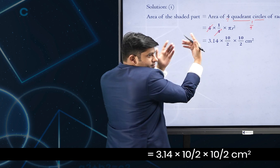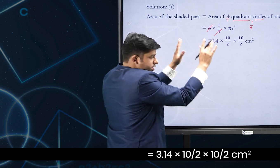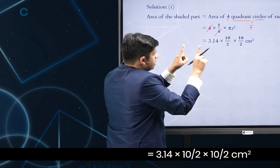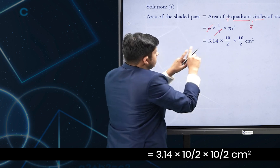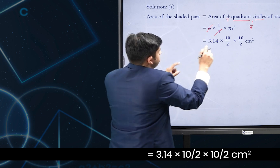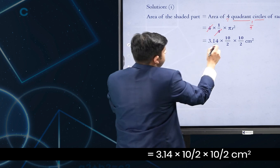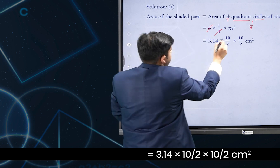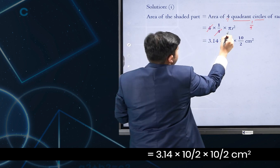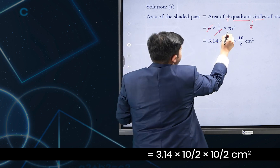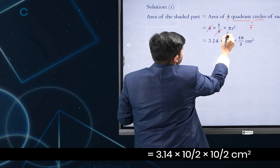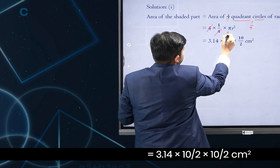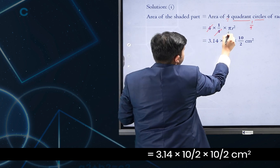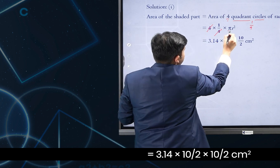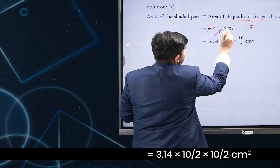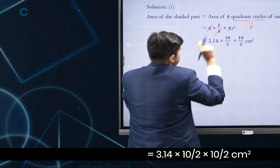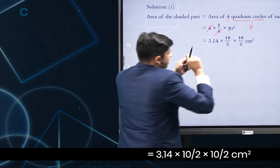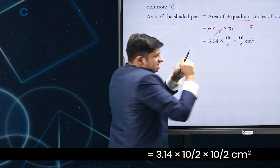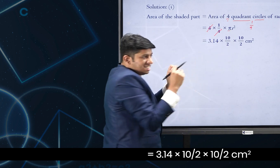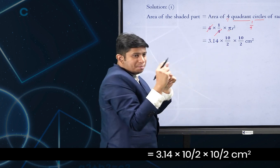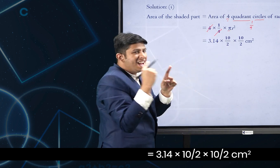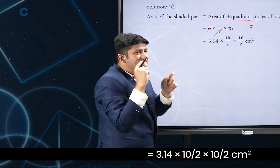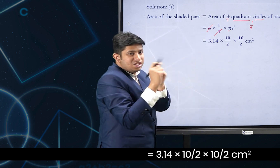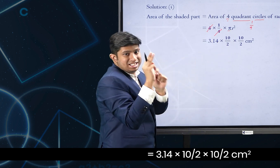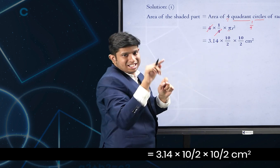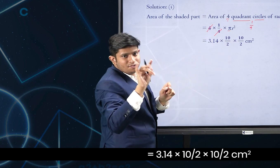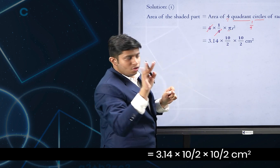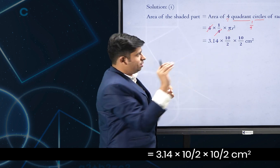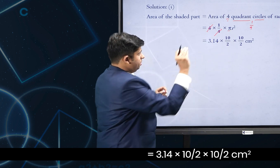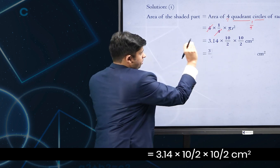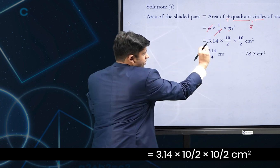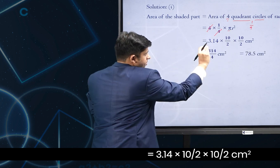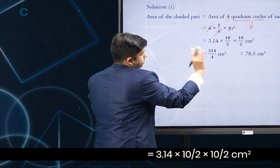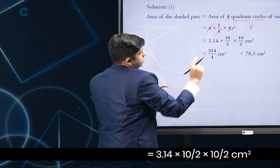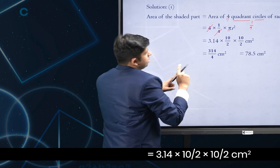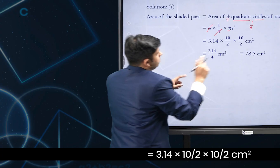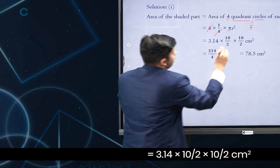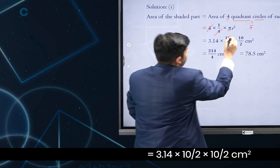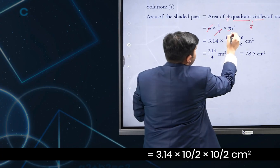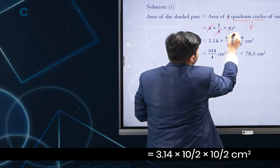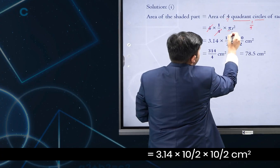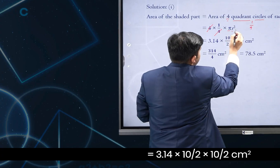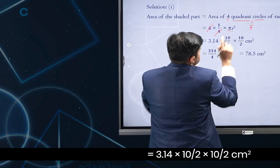3.14 பெருக்கல் 10/2 பெருக்கல் 10/2 சென்டிமீட்டர் மேலிலக்கு